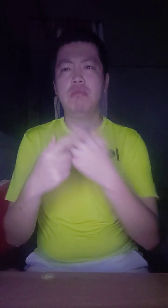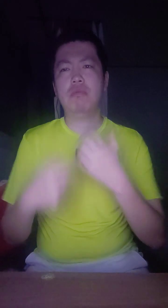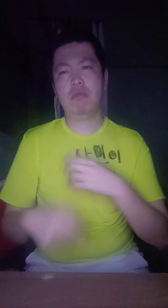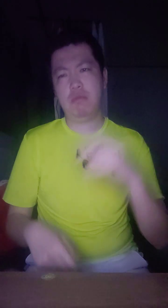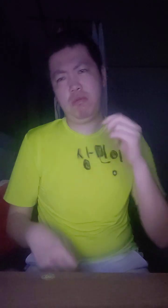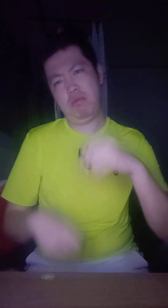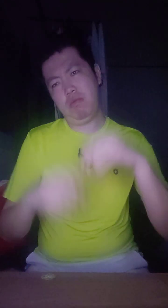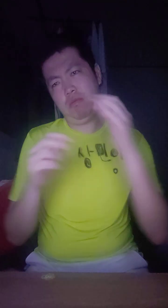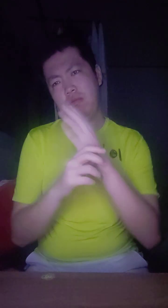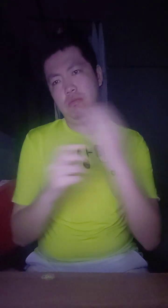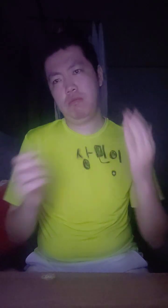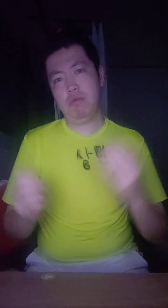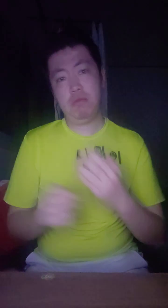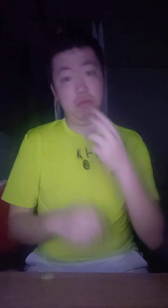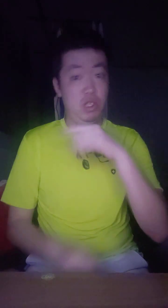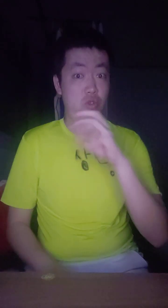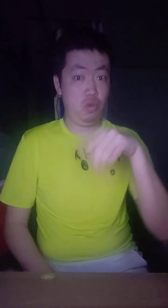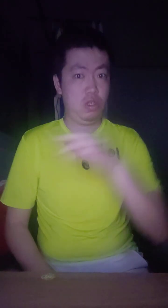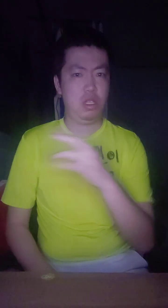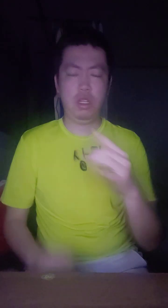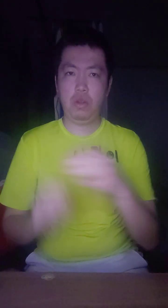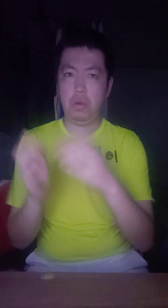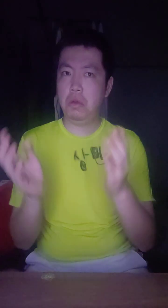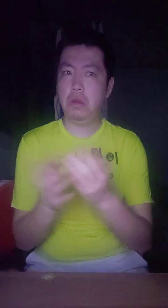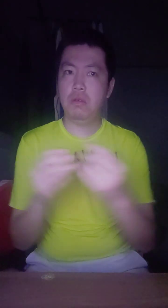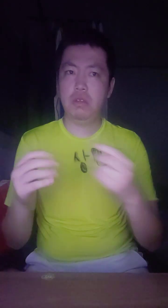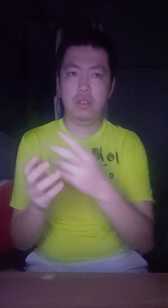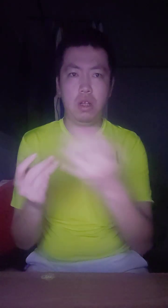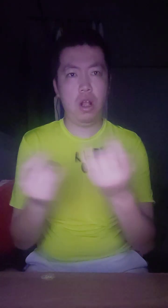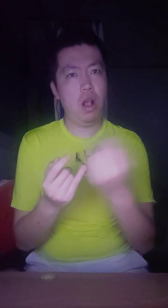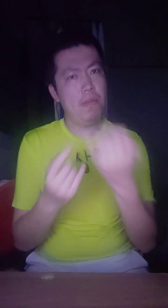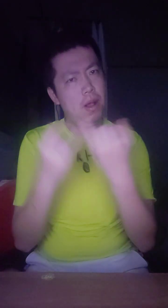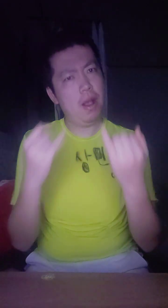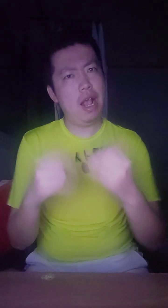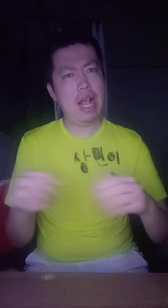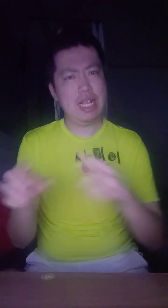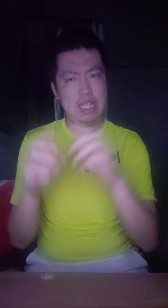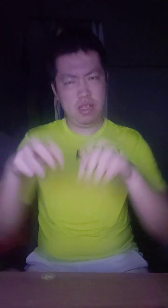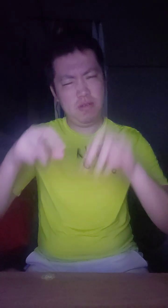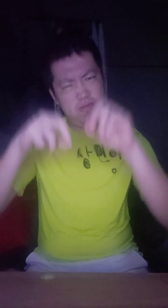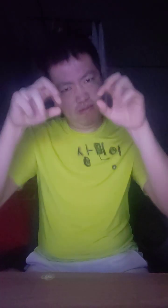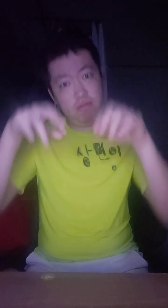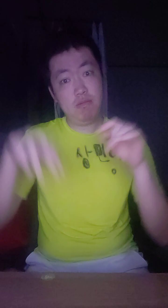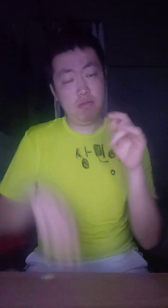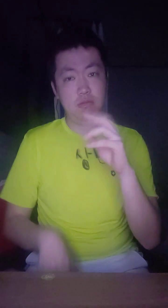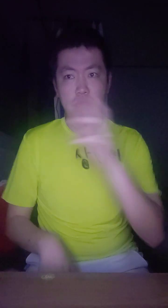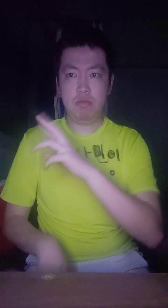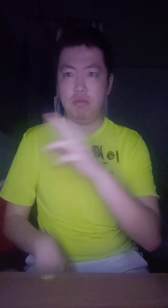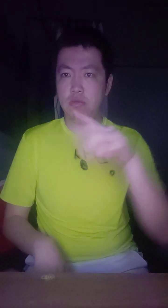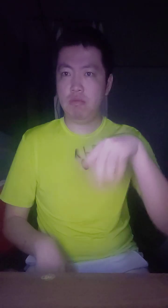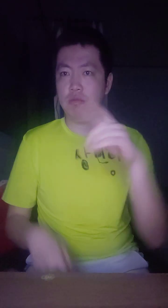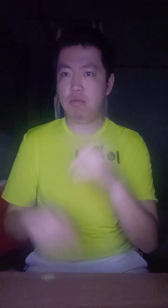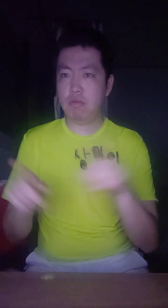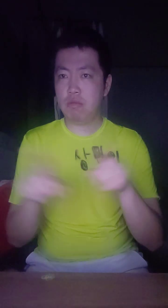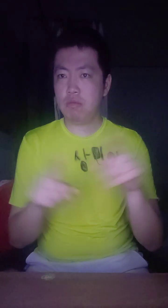봤습니다. 서울 도봉구 창동에선 지난달 말 한 차례 정전 피해를 겪었던 1,700여 세대